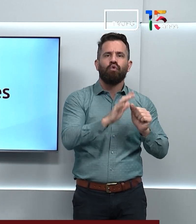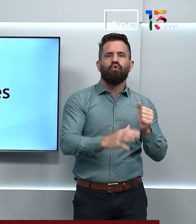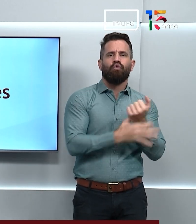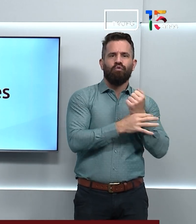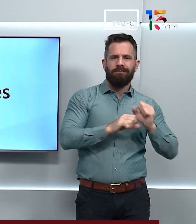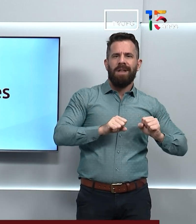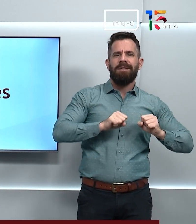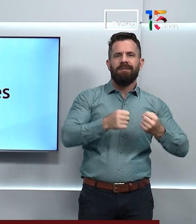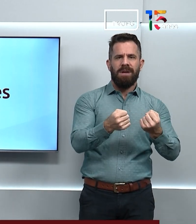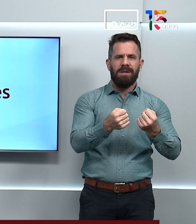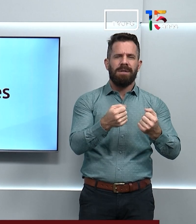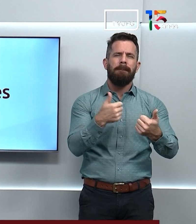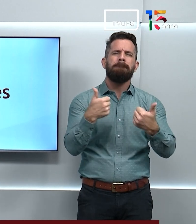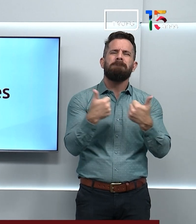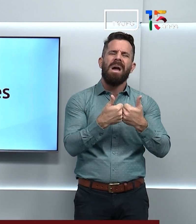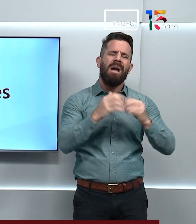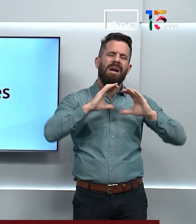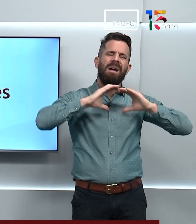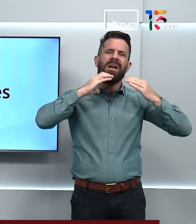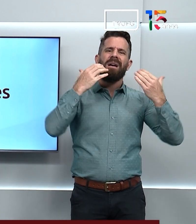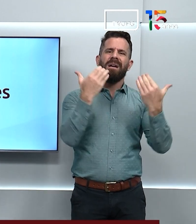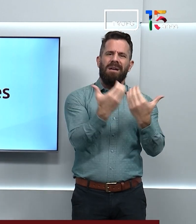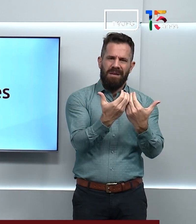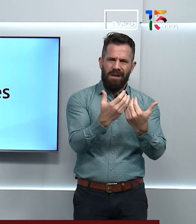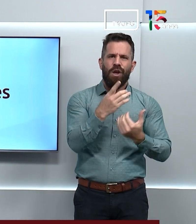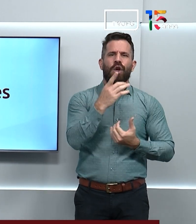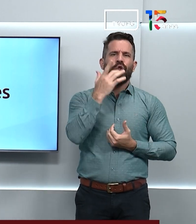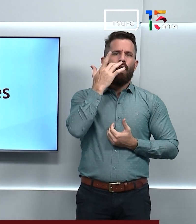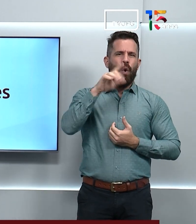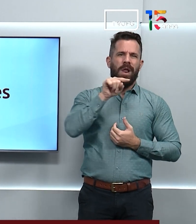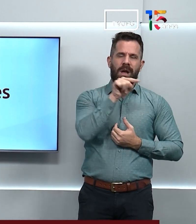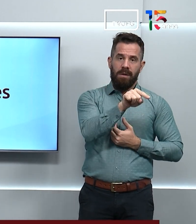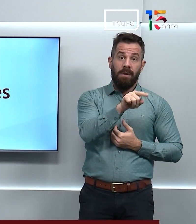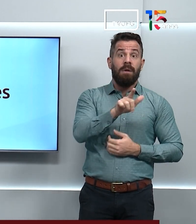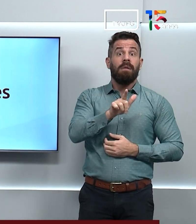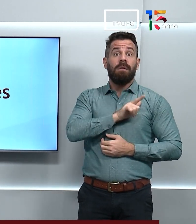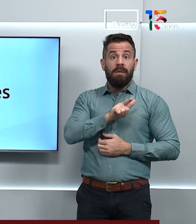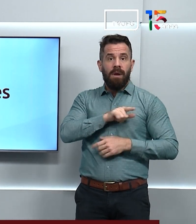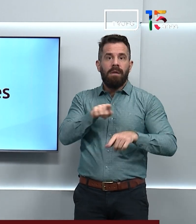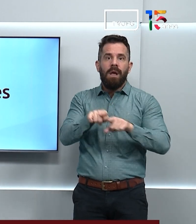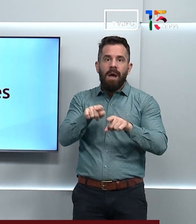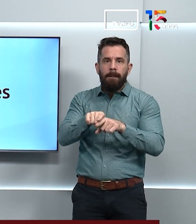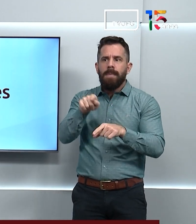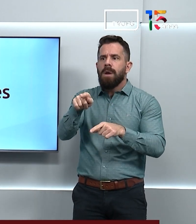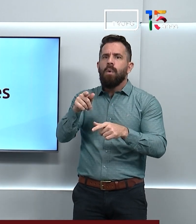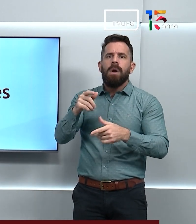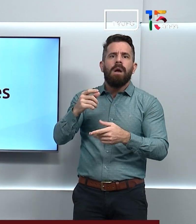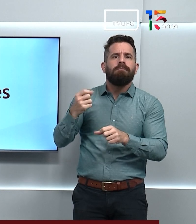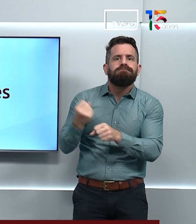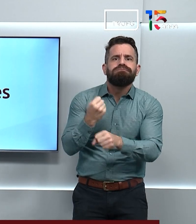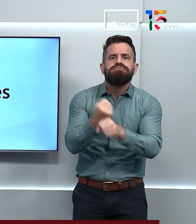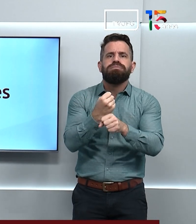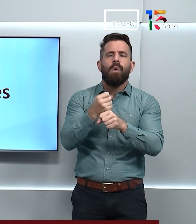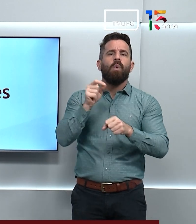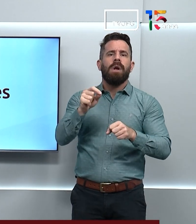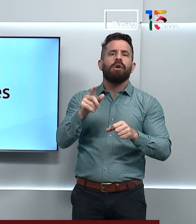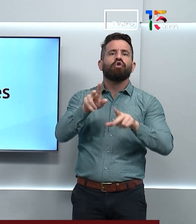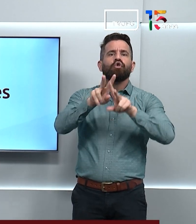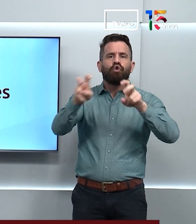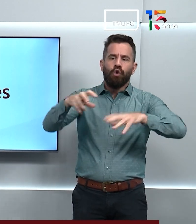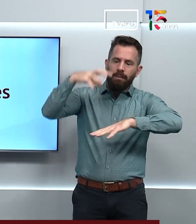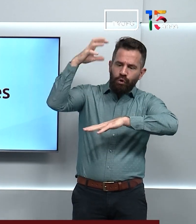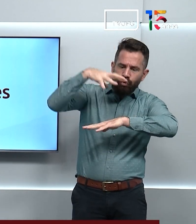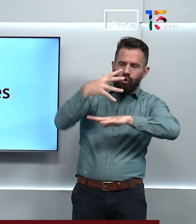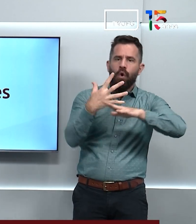em emergências e soluções definitivas, como, por exemplo, a implementação de obras de drenagem. Esse anúncio foi